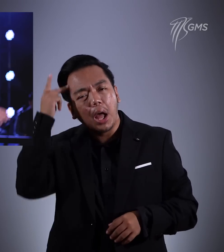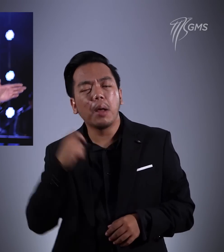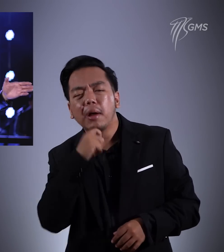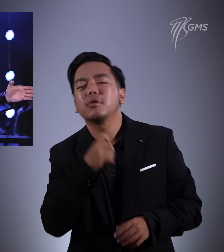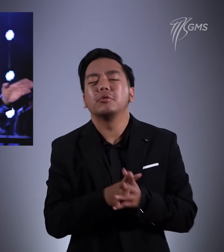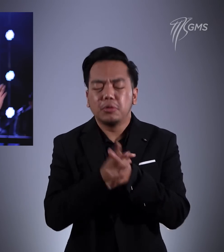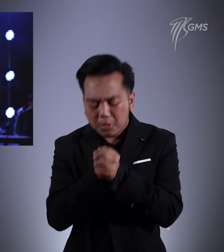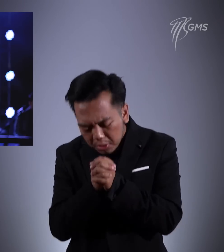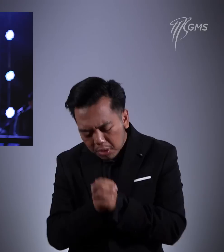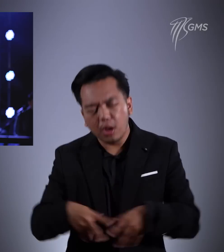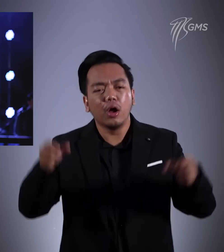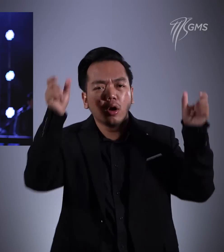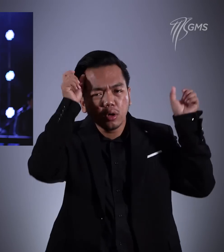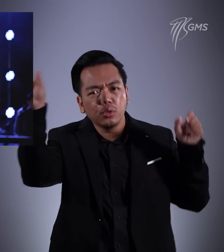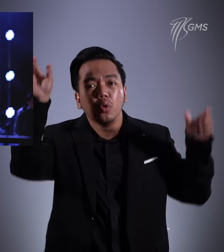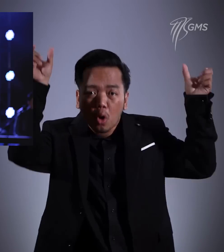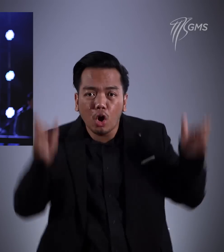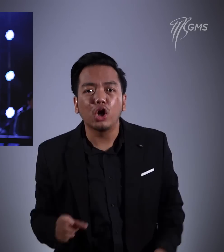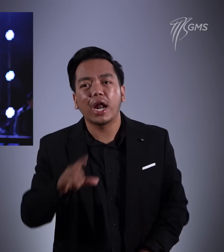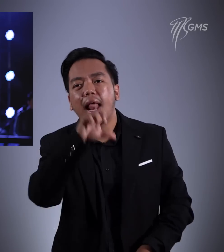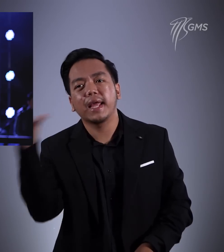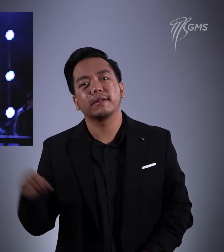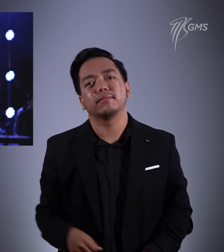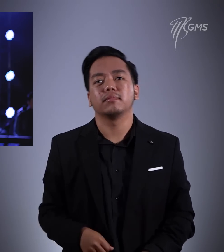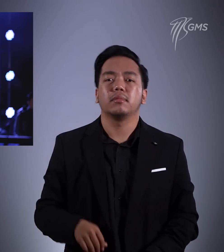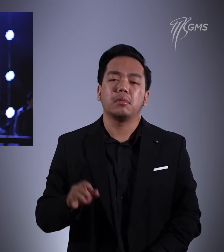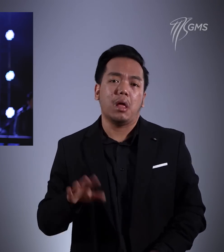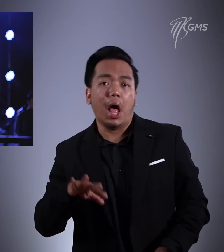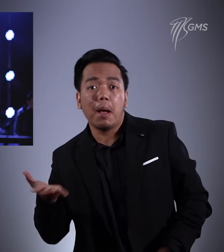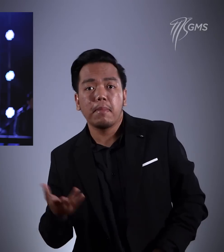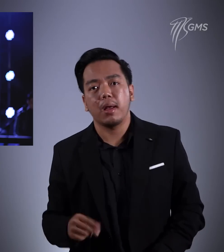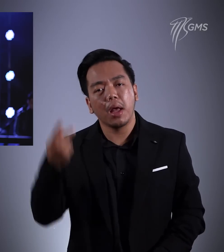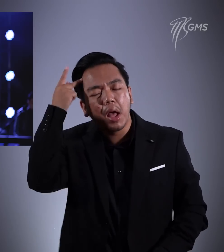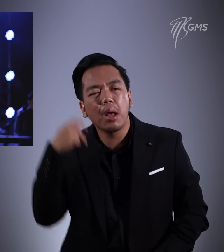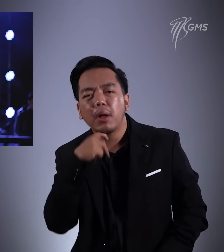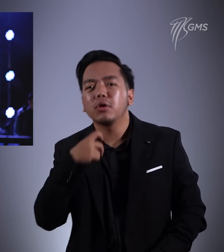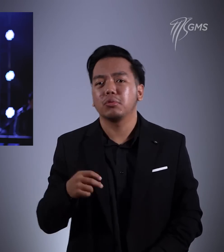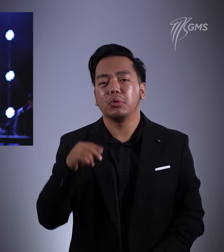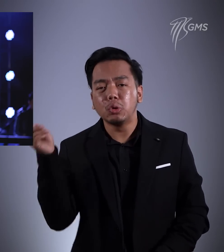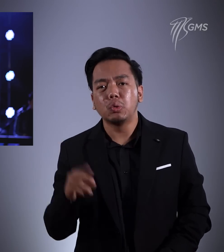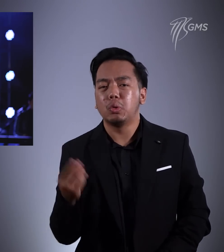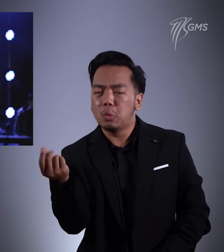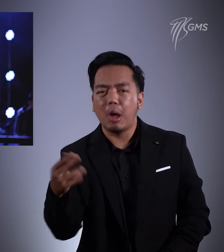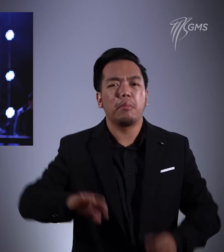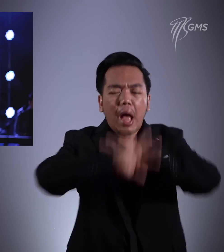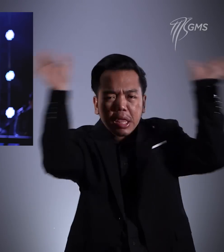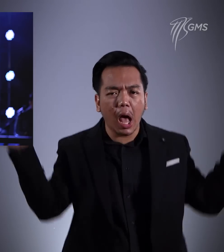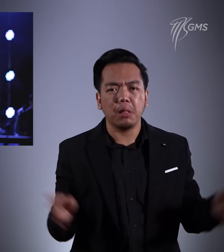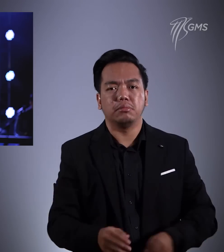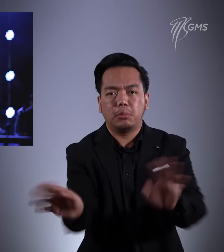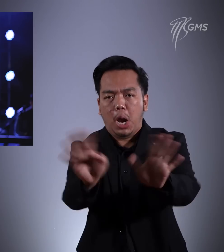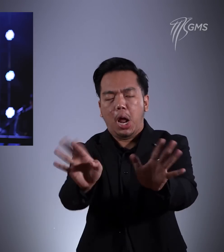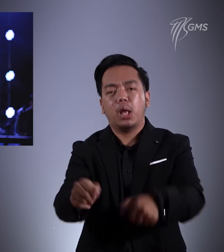ada orang yang bergumul finansilnya. Apakah dia kaya raya? Tidak, dia sendiri punya kebutuhan. Dia sendiri punya